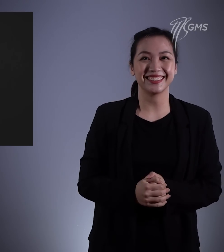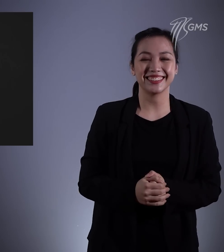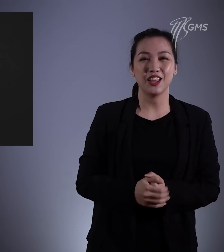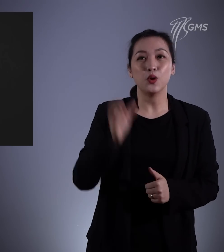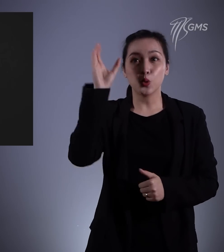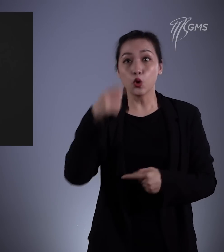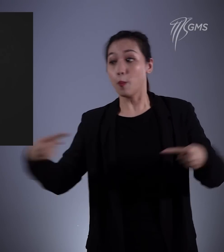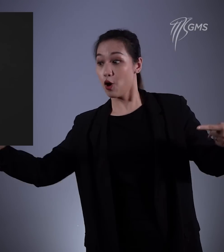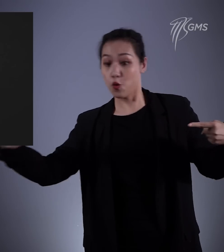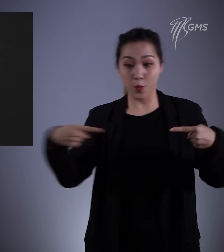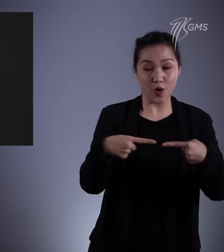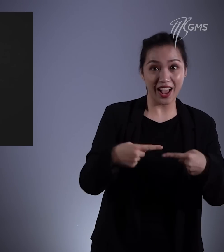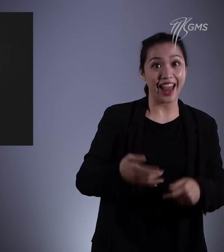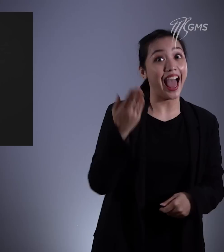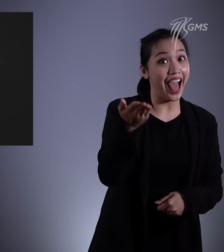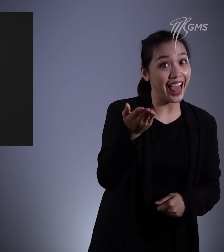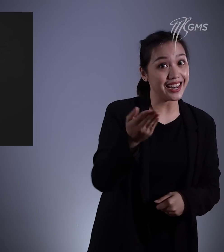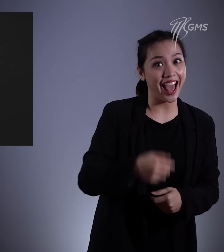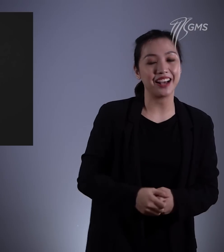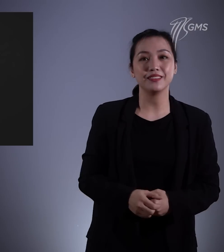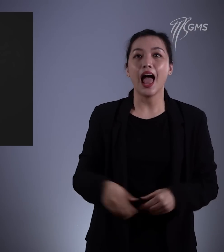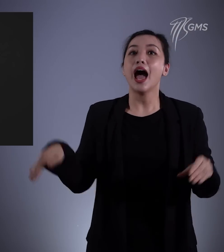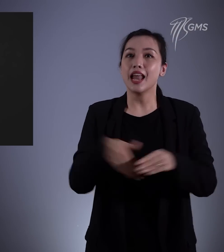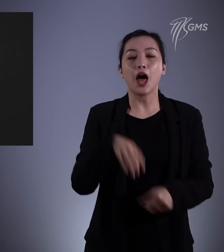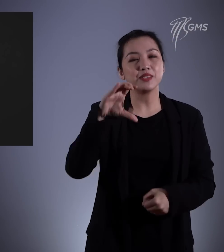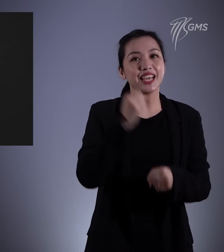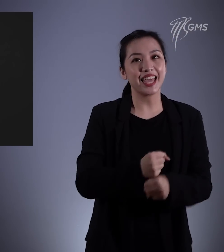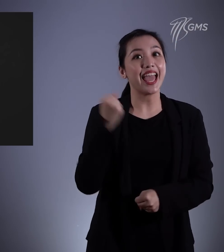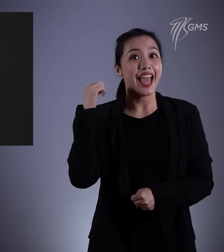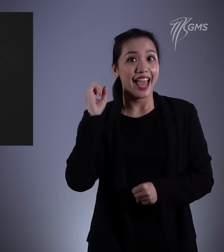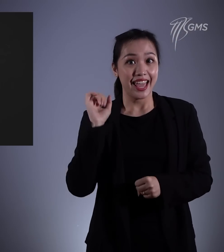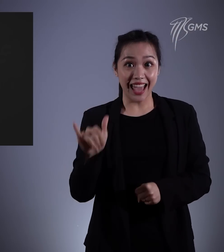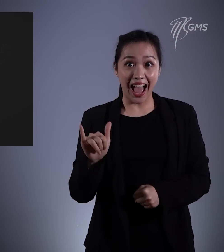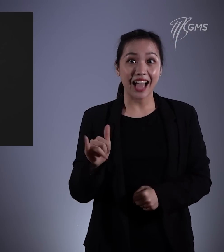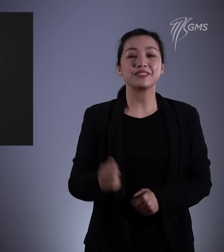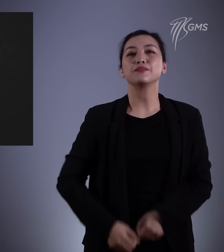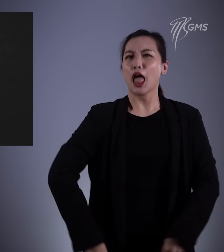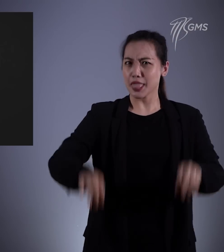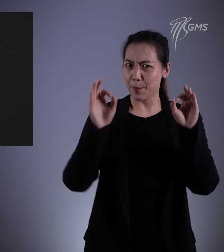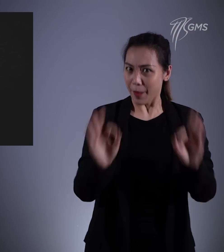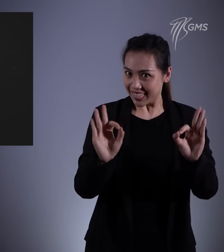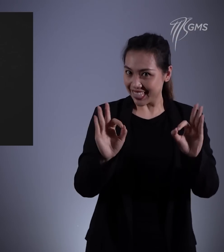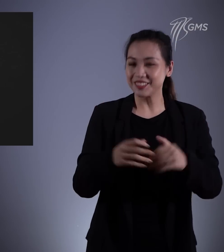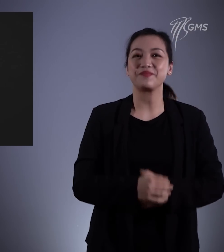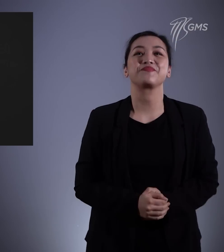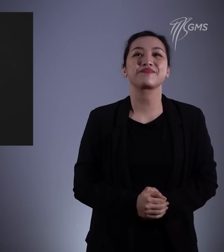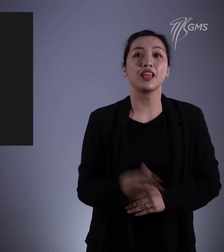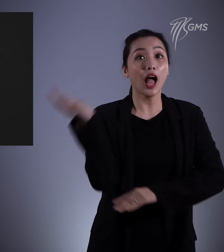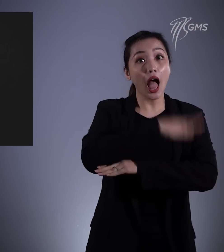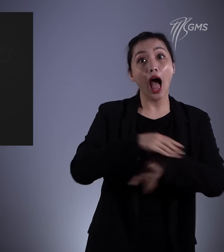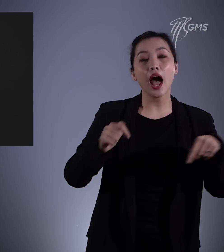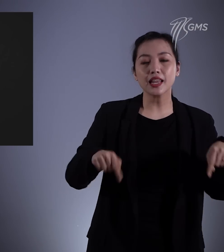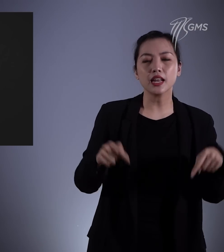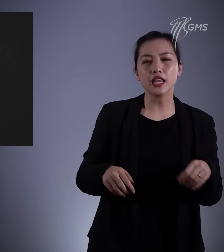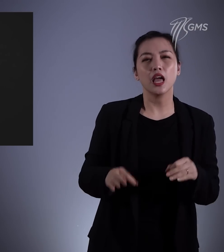mengoneksikan Anda dengan komunitas yang tepat sesuai dengan kebutuhan Anda. Kalau hari ini Anda juga